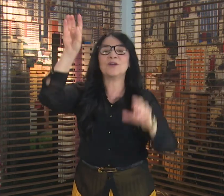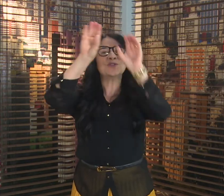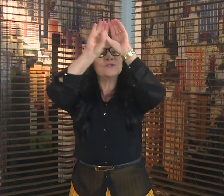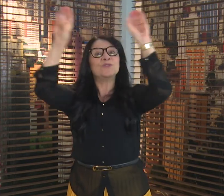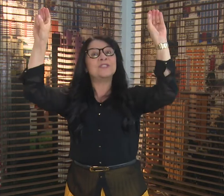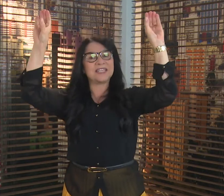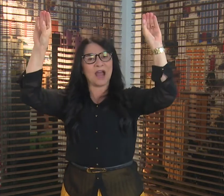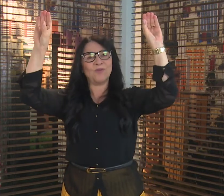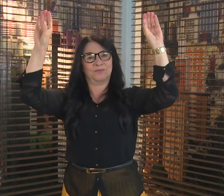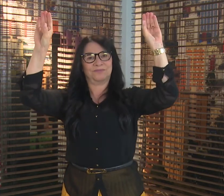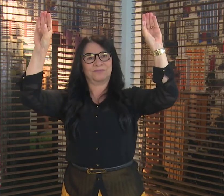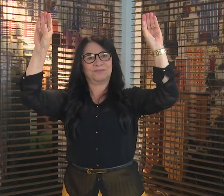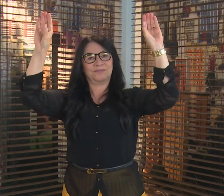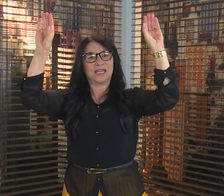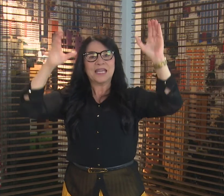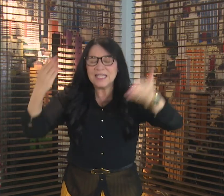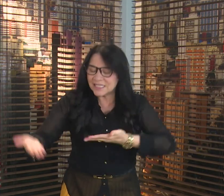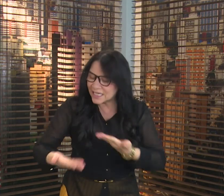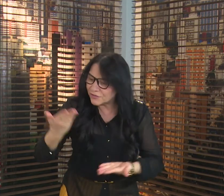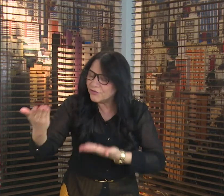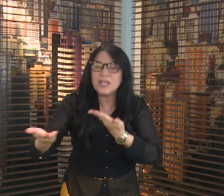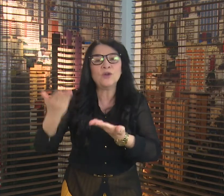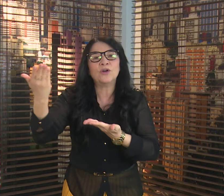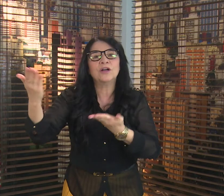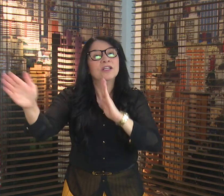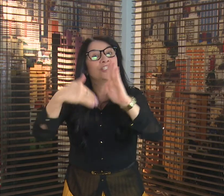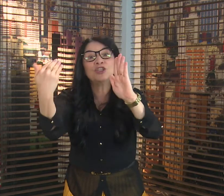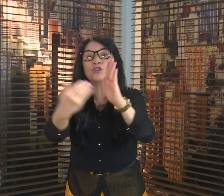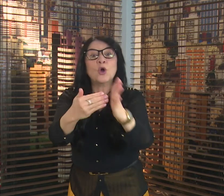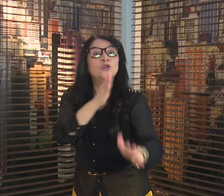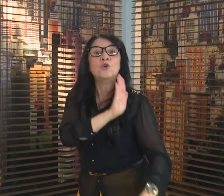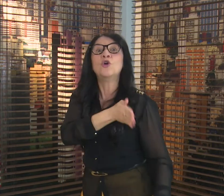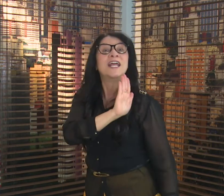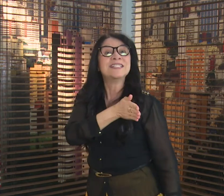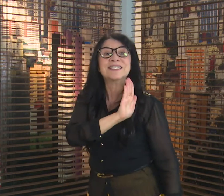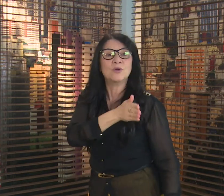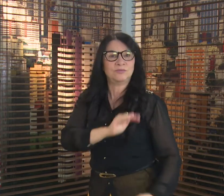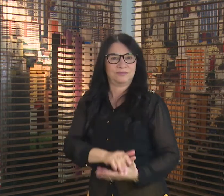Deus do céu e servi-lo de todo o coração